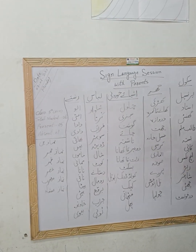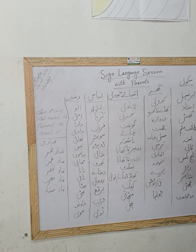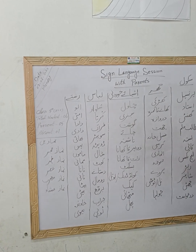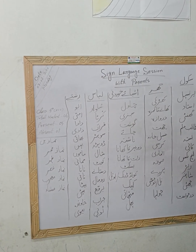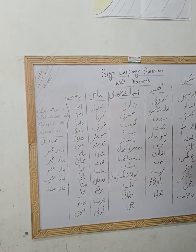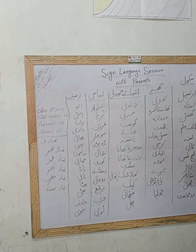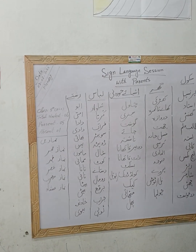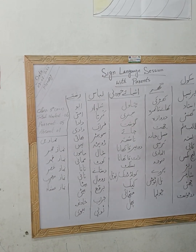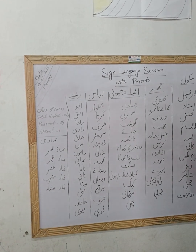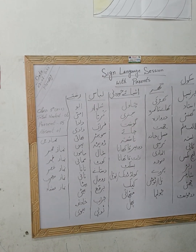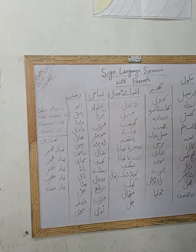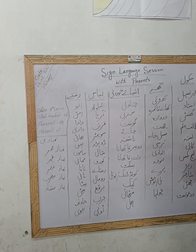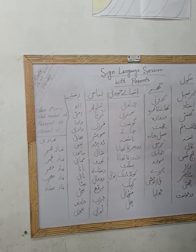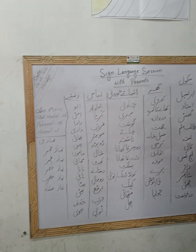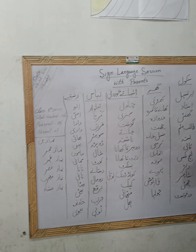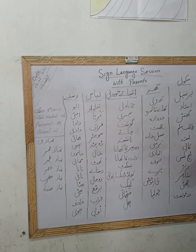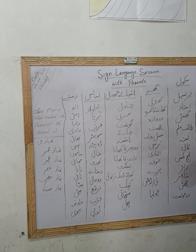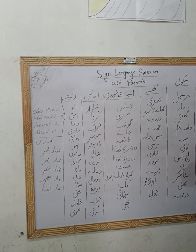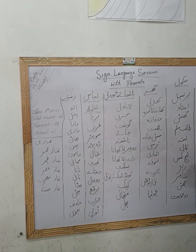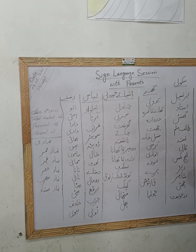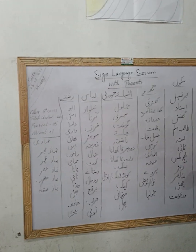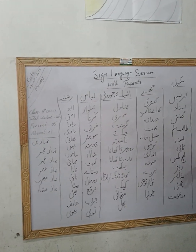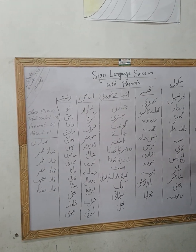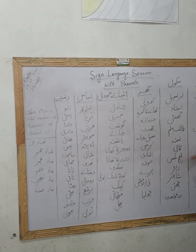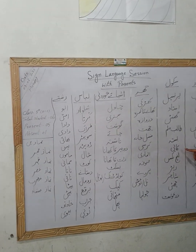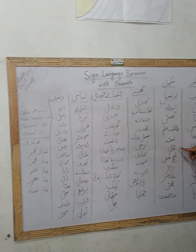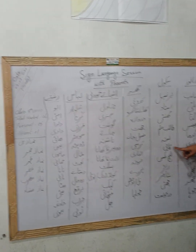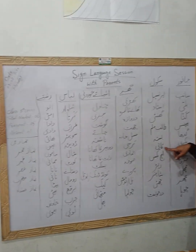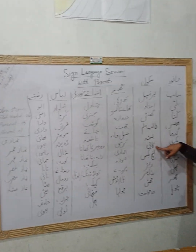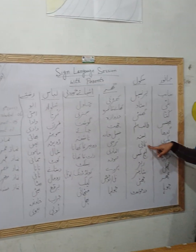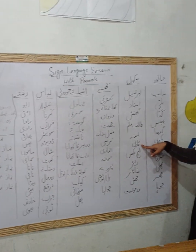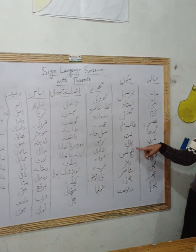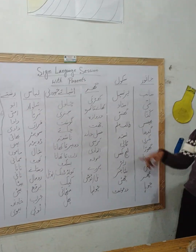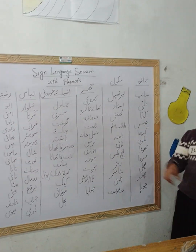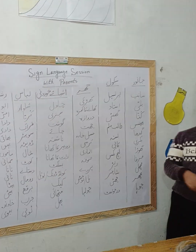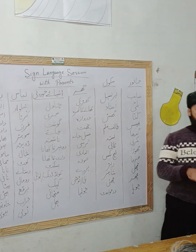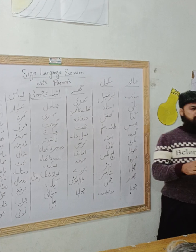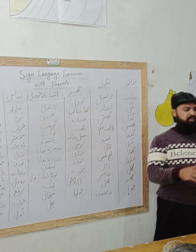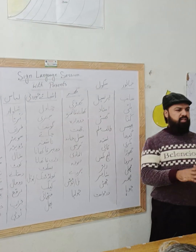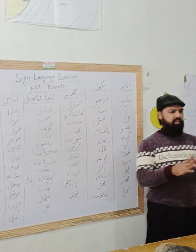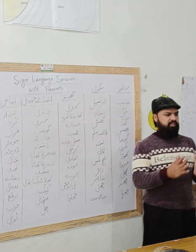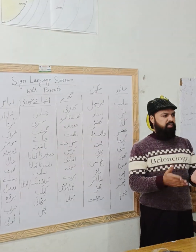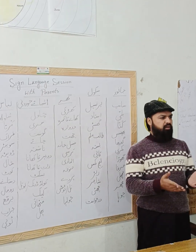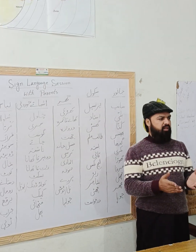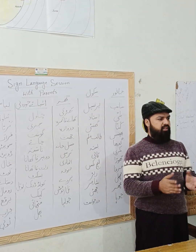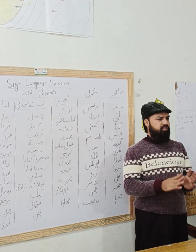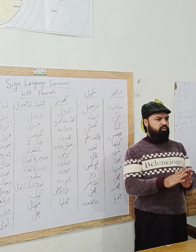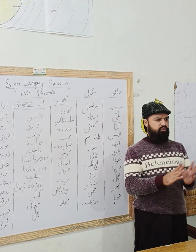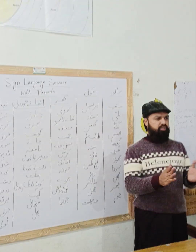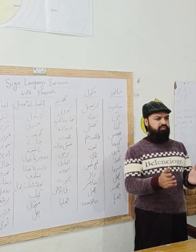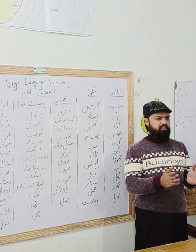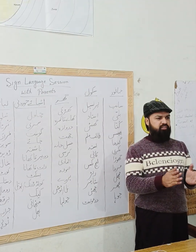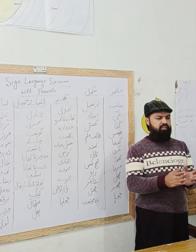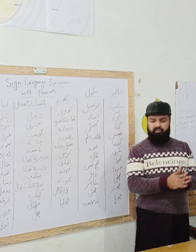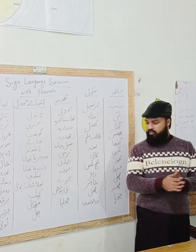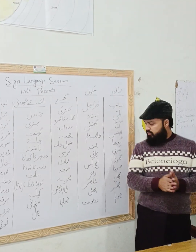पहनते हैं, ये इसका इशारा हो, ठीक है। इस तरह कॉपी है, कॉपी है, किताब है, इनके थोड़े थोड़े डिफरेंट है। मिसाल